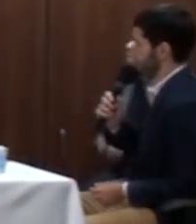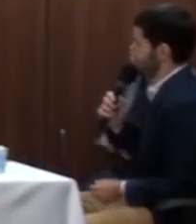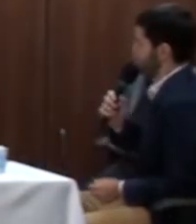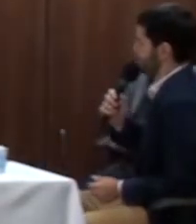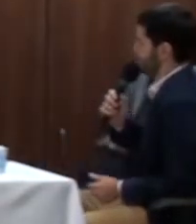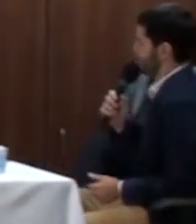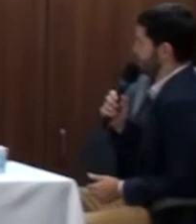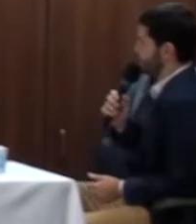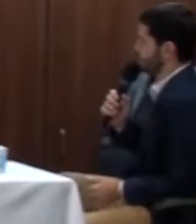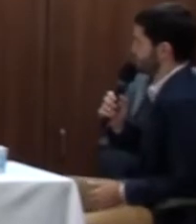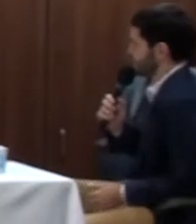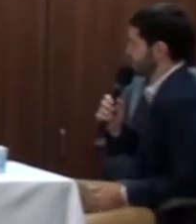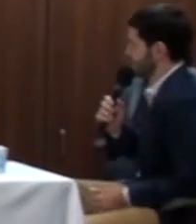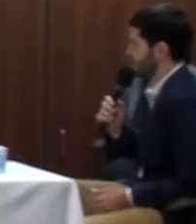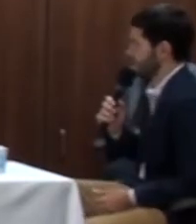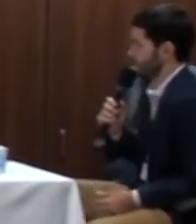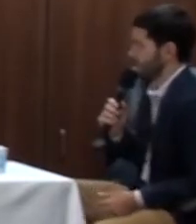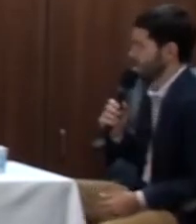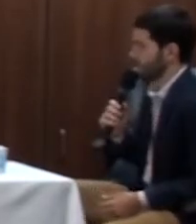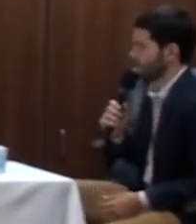Então, gente, olha,